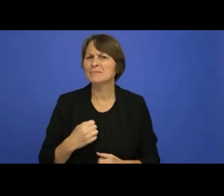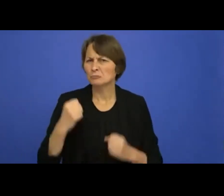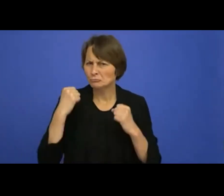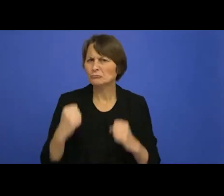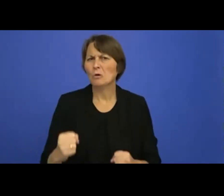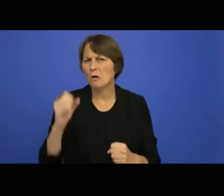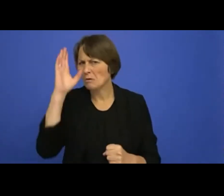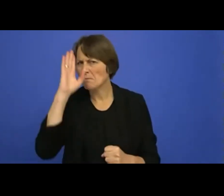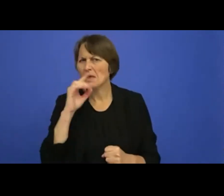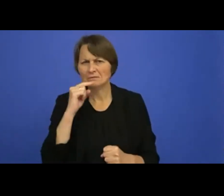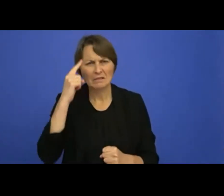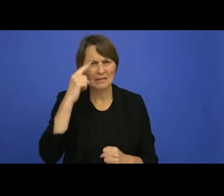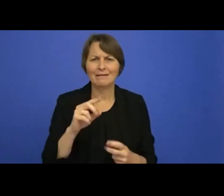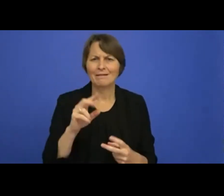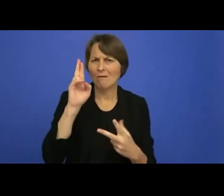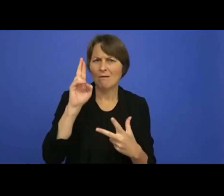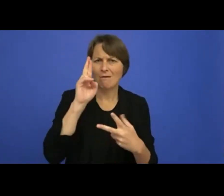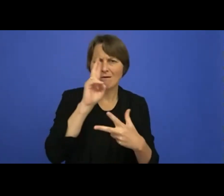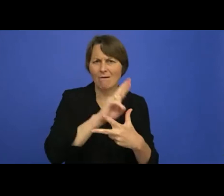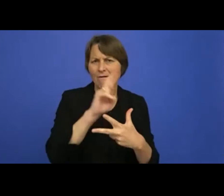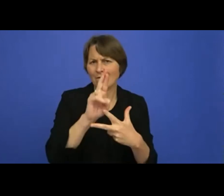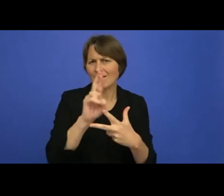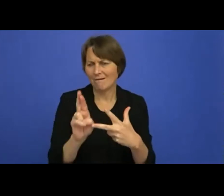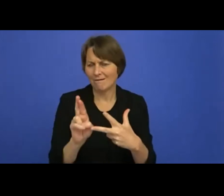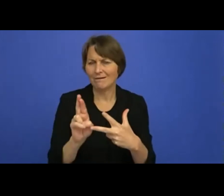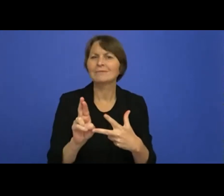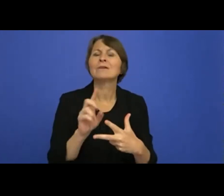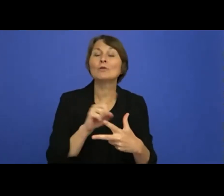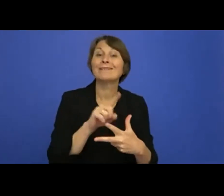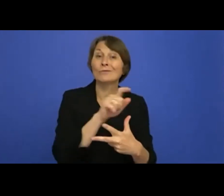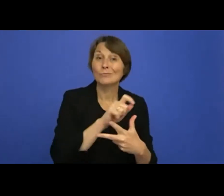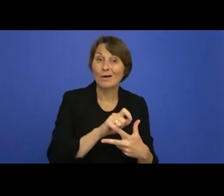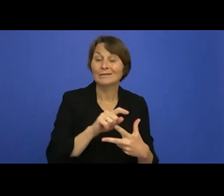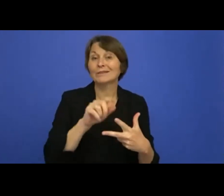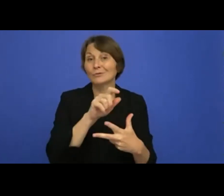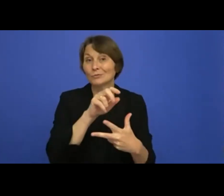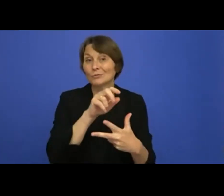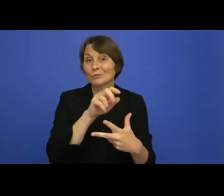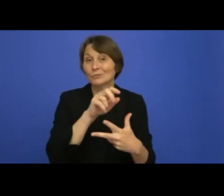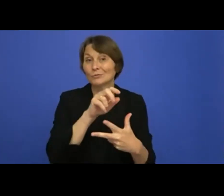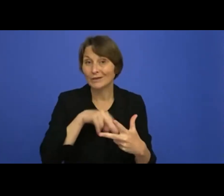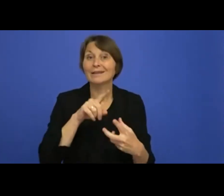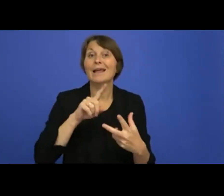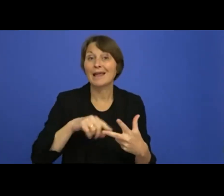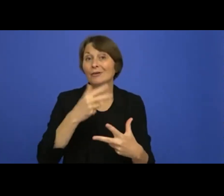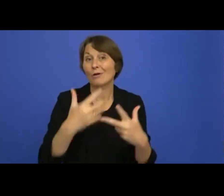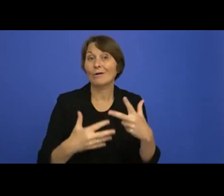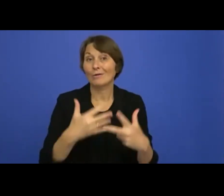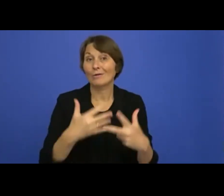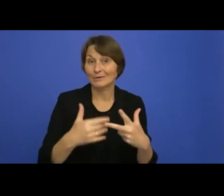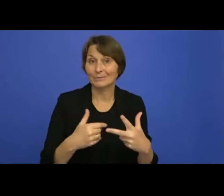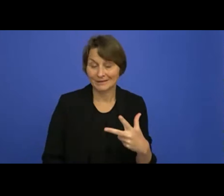eh bien, on parle toujours des trois matières principales, lire, écrire, compter, et